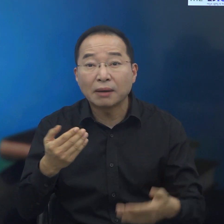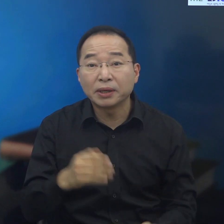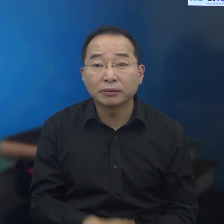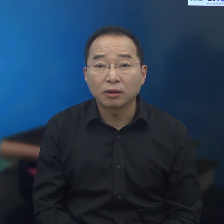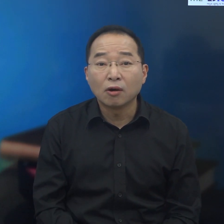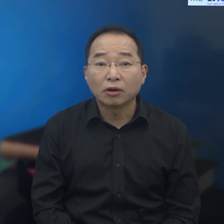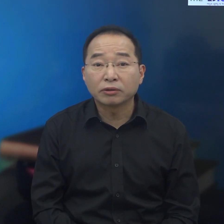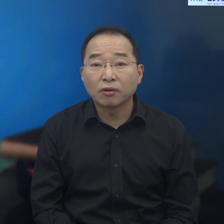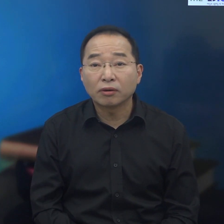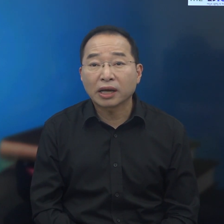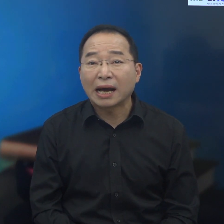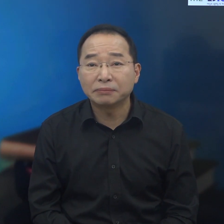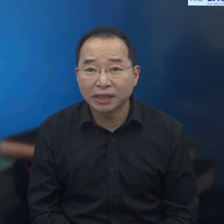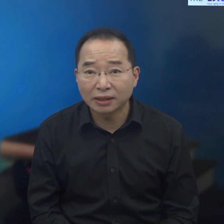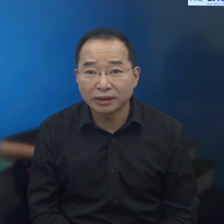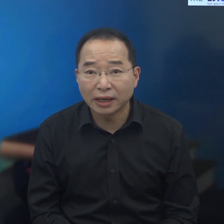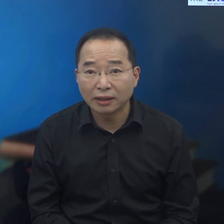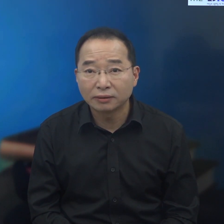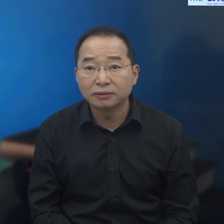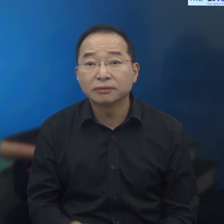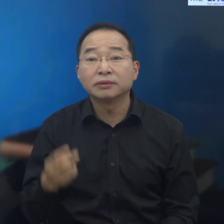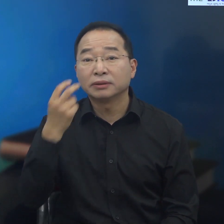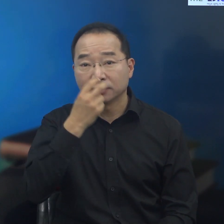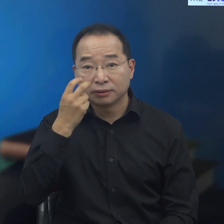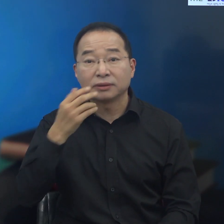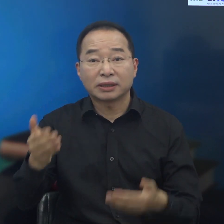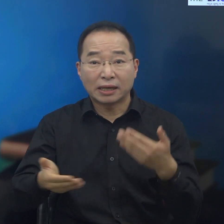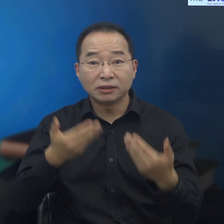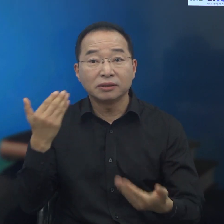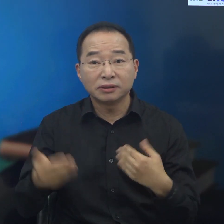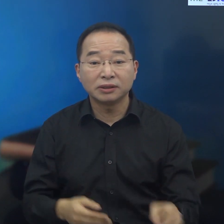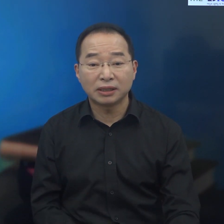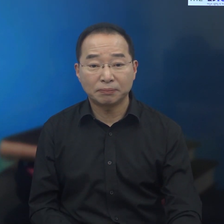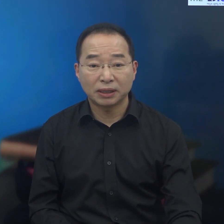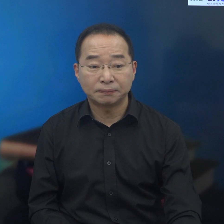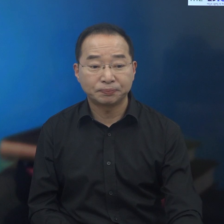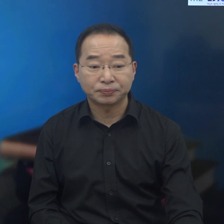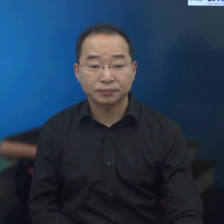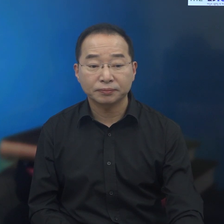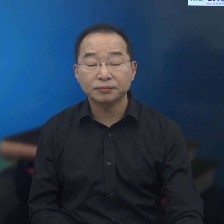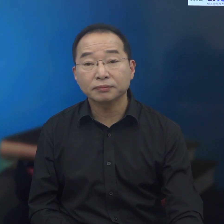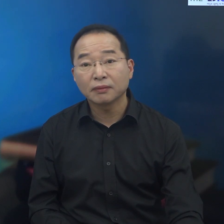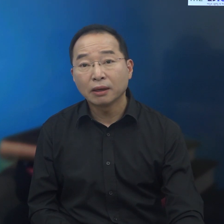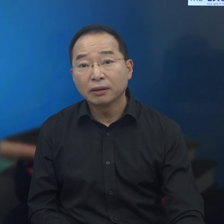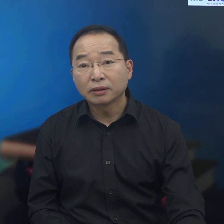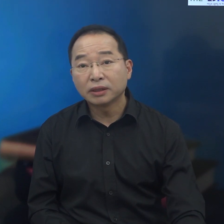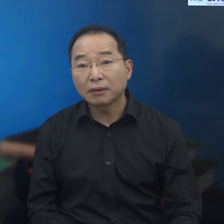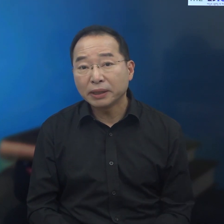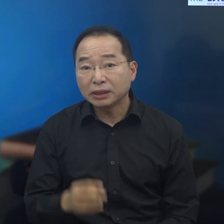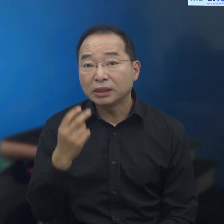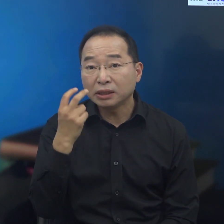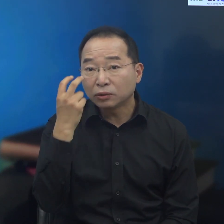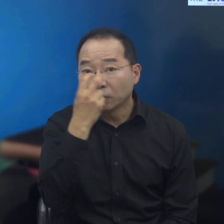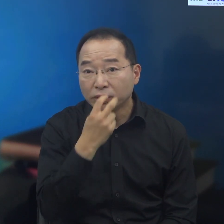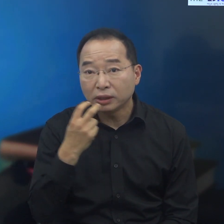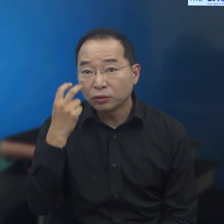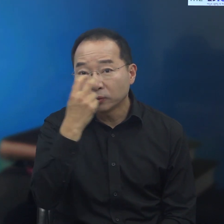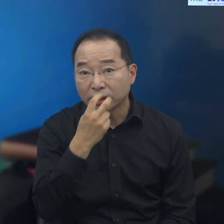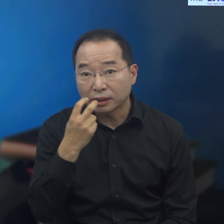하면 어떤 걸 감사한다 라는 뜻이 됩니다. 그 다음에 이 돌리는